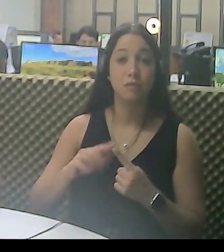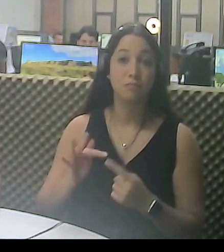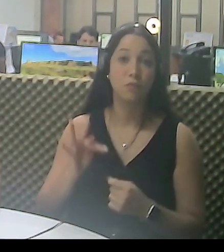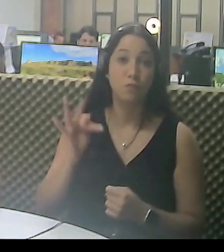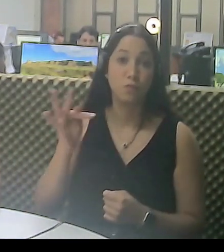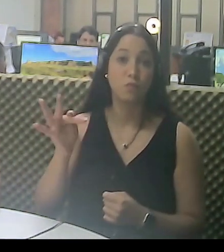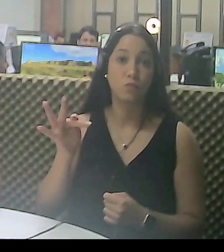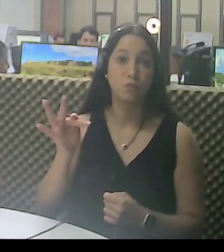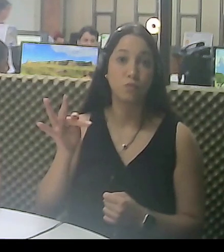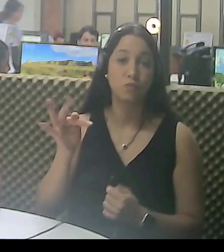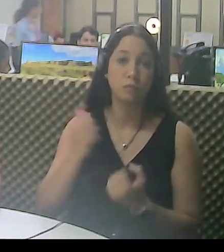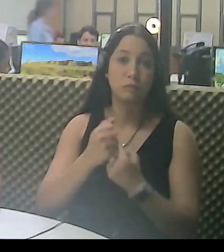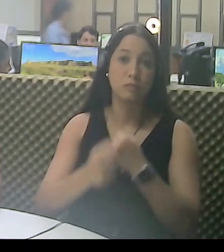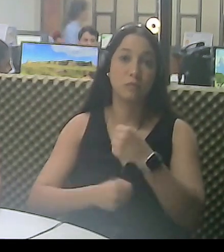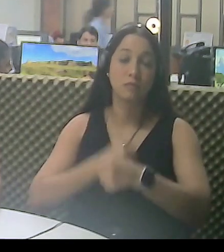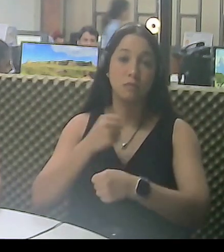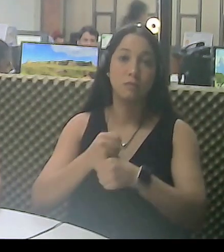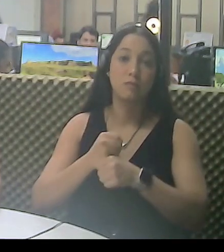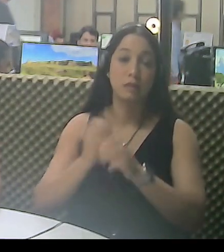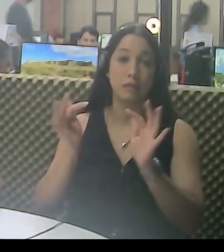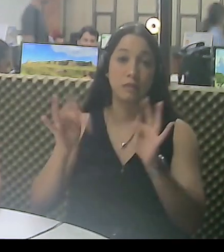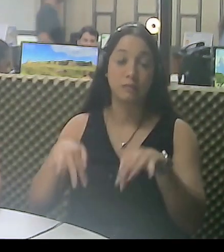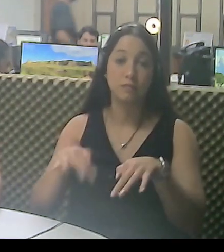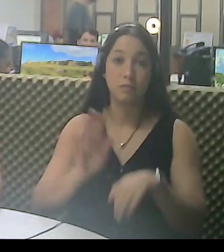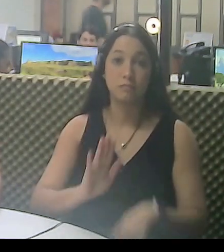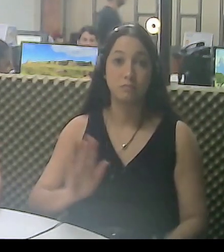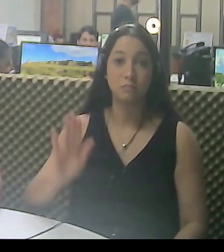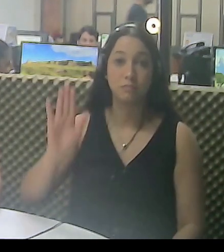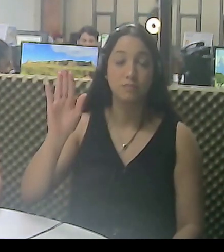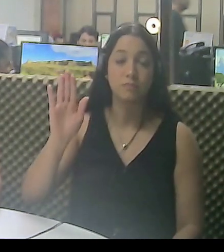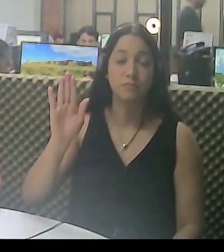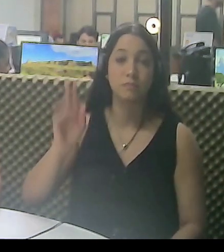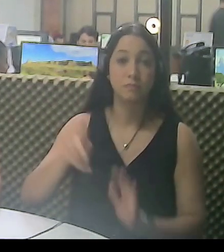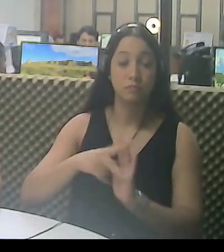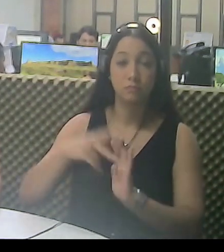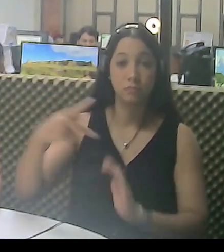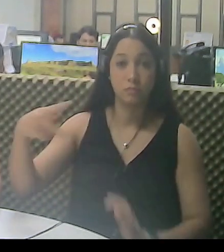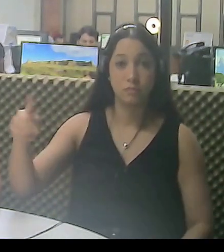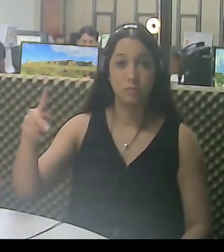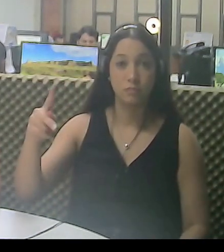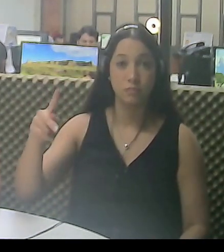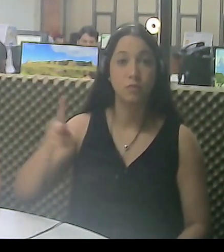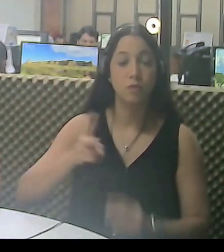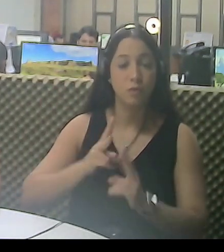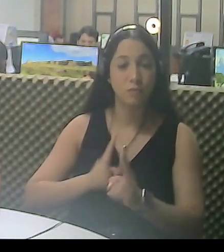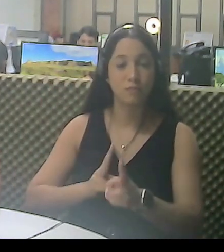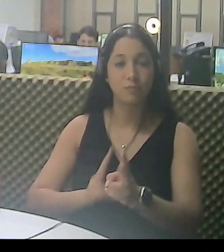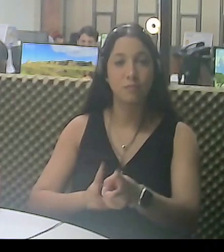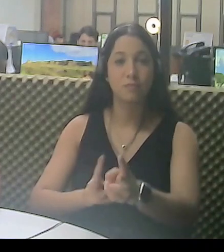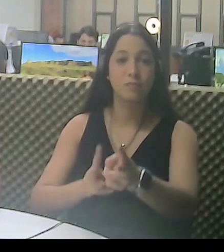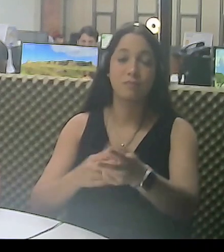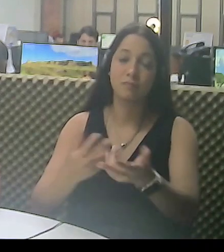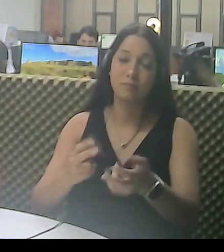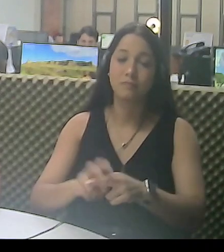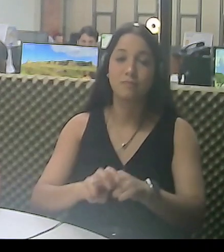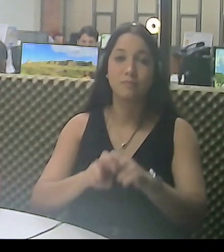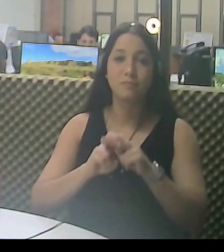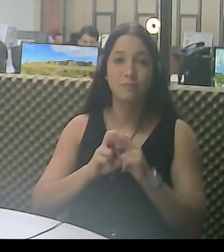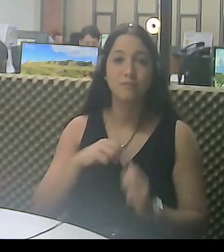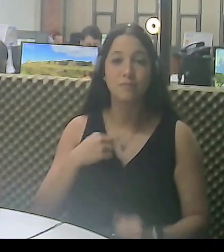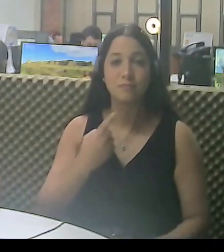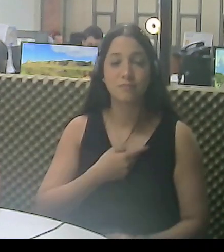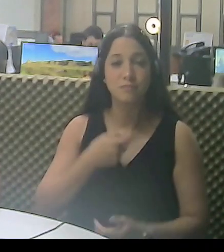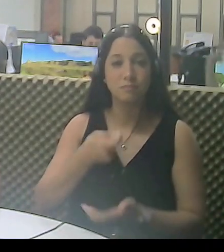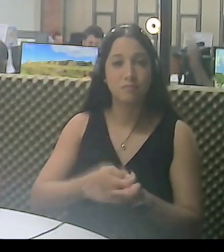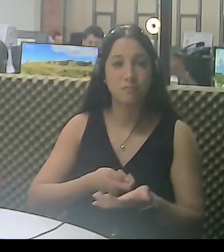a saída, né, o termo de mandato dele, essa história continue. Então, por isso, nós vamos continuar com